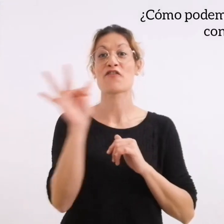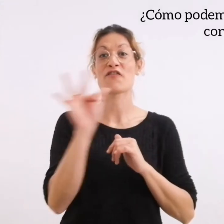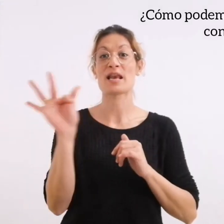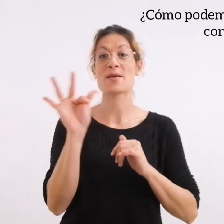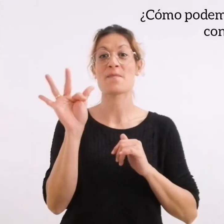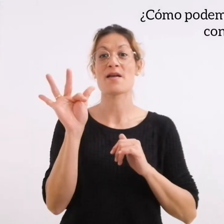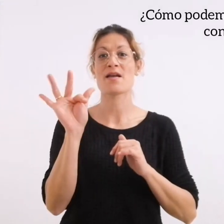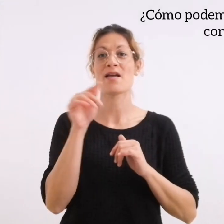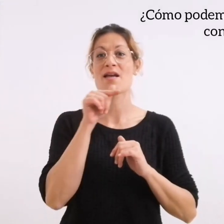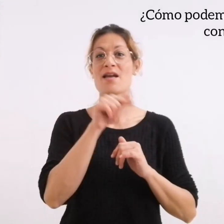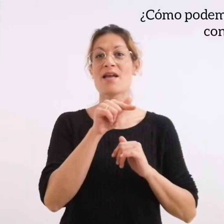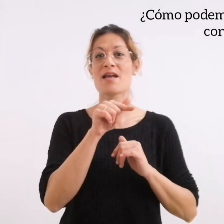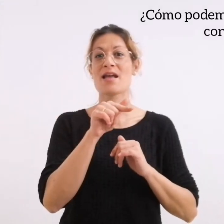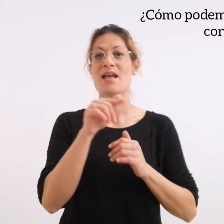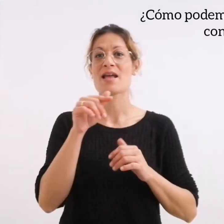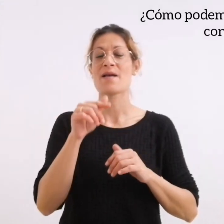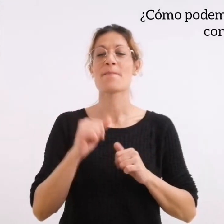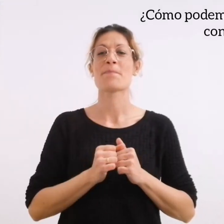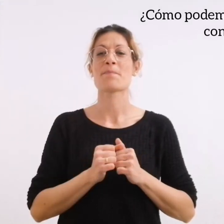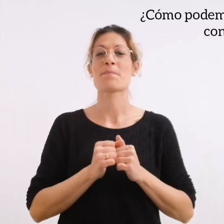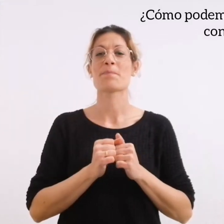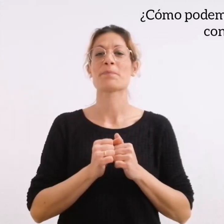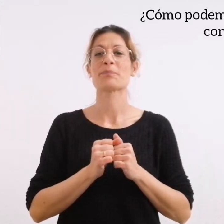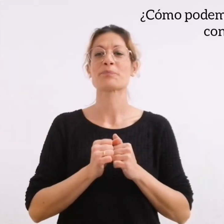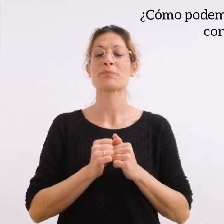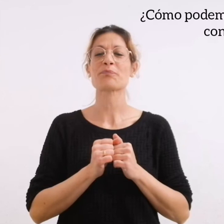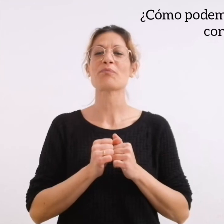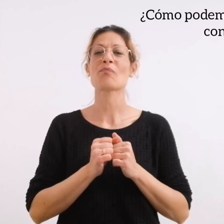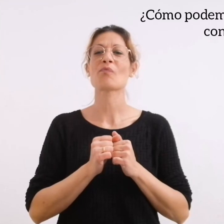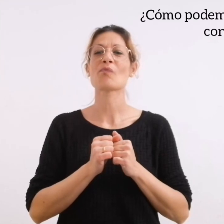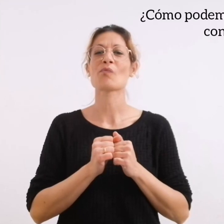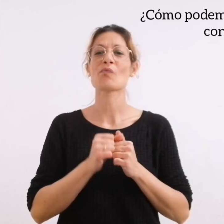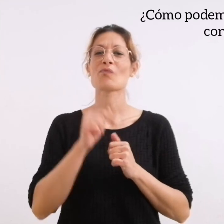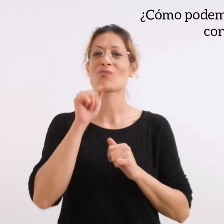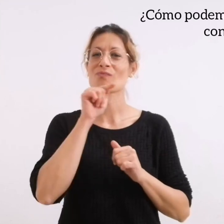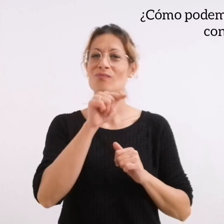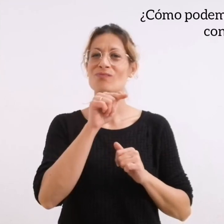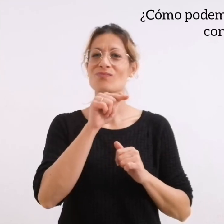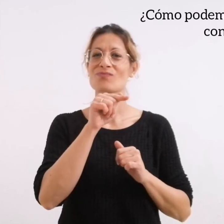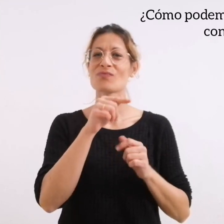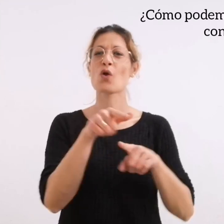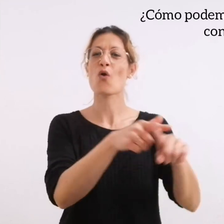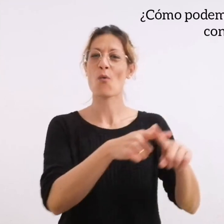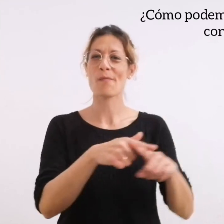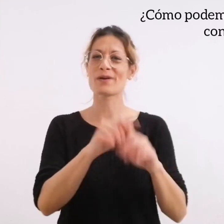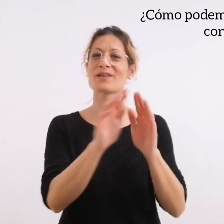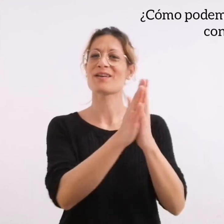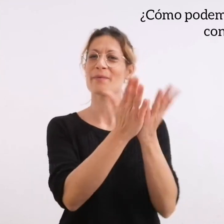el corazón de Dios, predicar solo el Evangelio, abrió esa puerta tan importante. Más